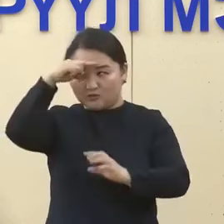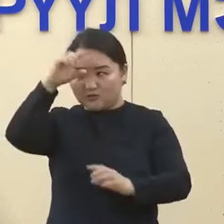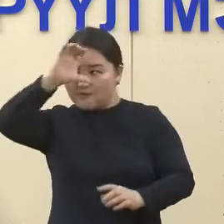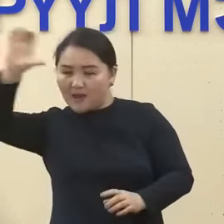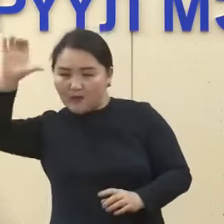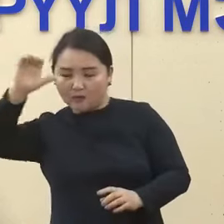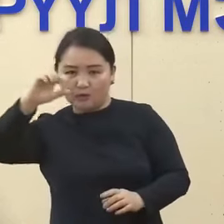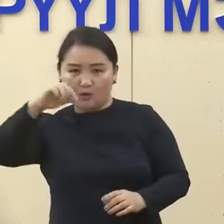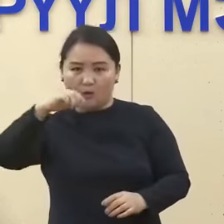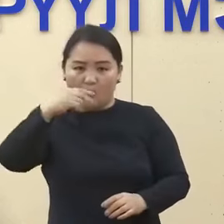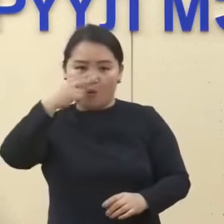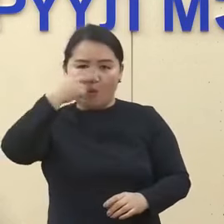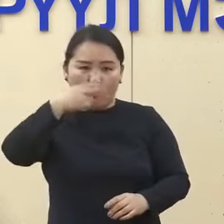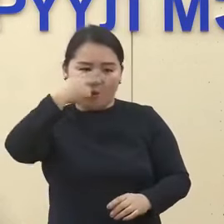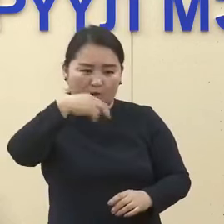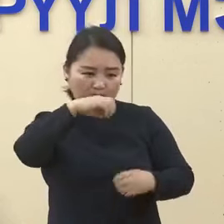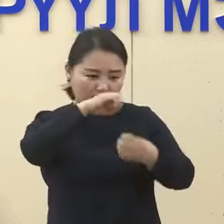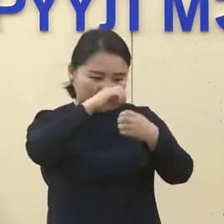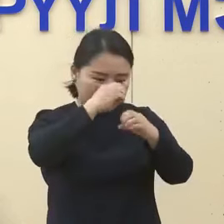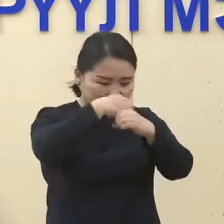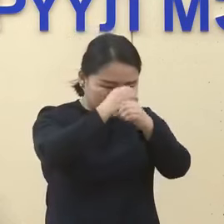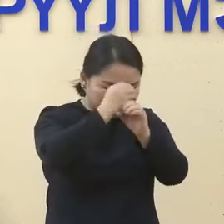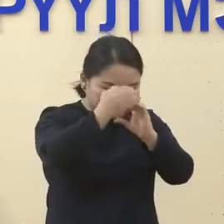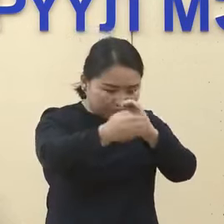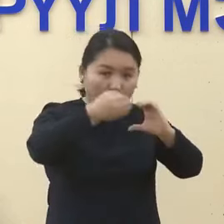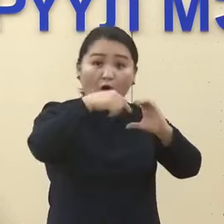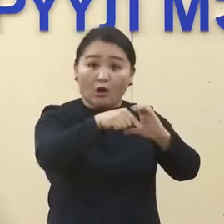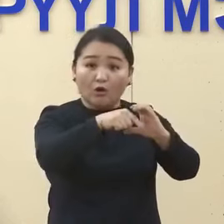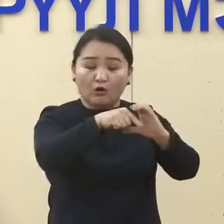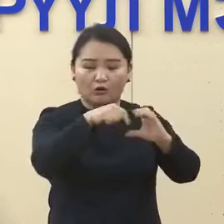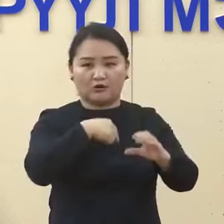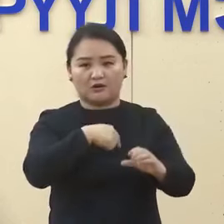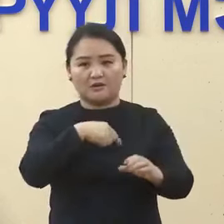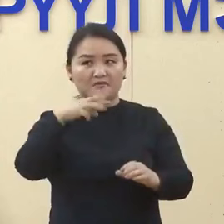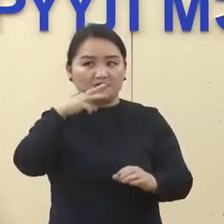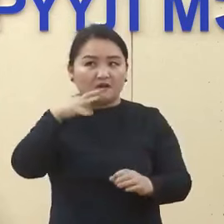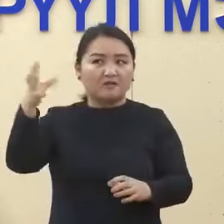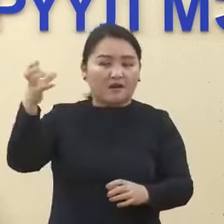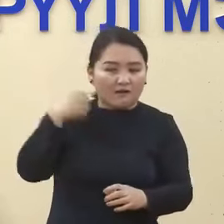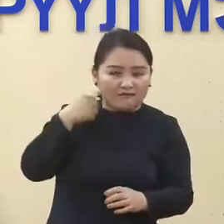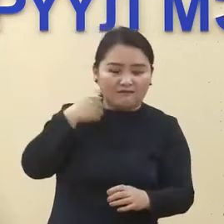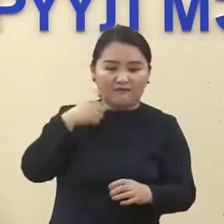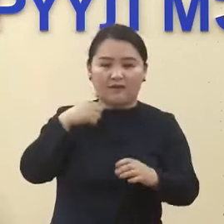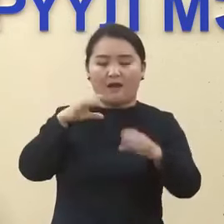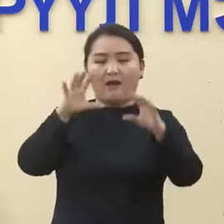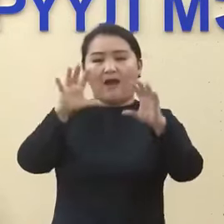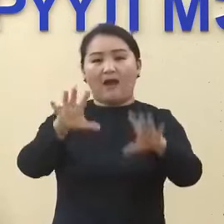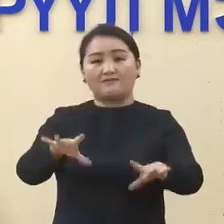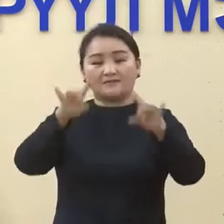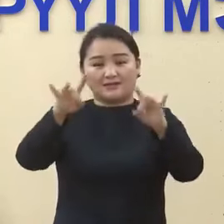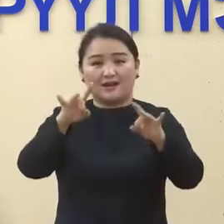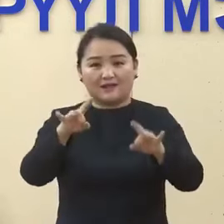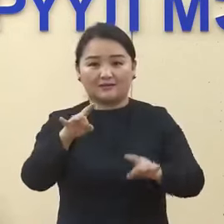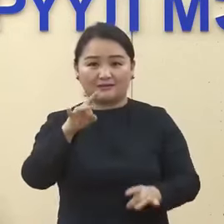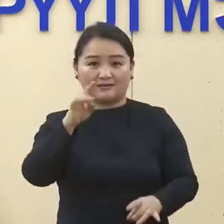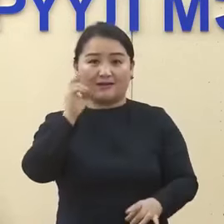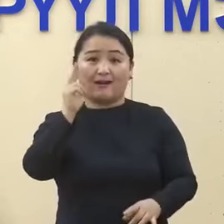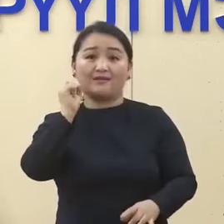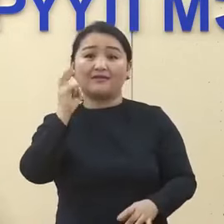тооны мэдээллийг бол хүлээж авч байгаа. Одоогоор Австрали, Бразил, Канад, бүгд найрамдах Хятад ард улс, Оросын холбооны